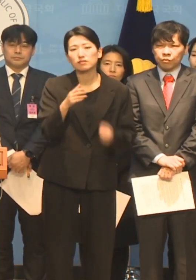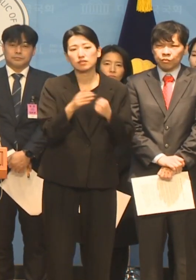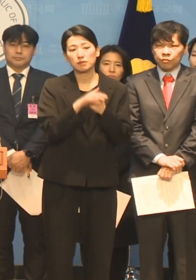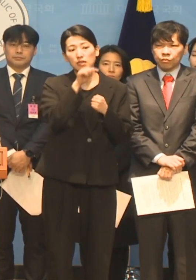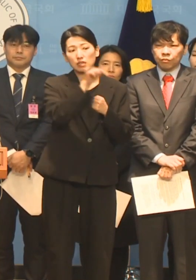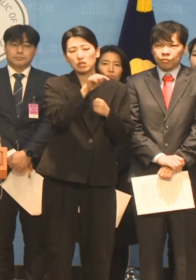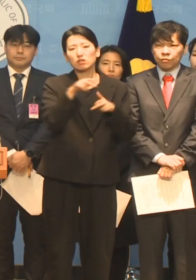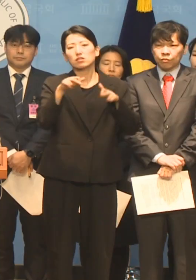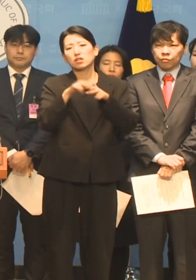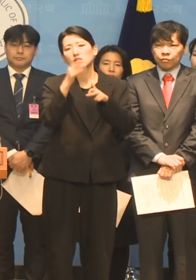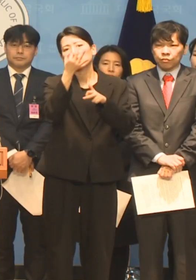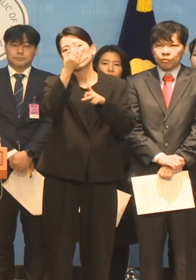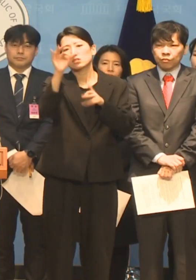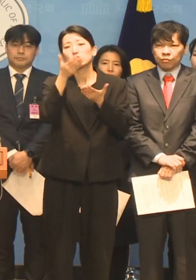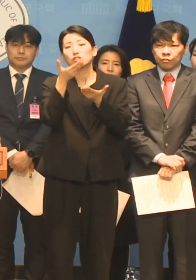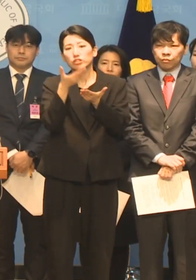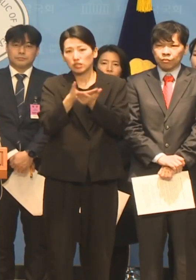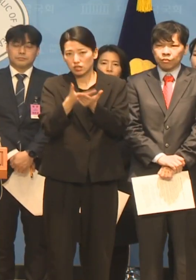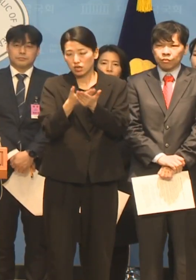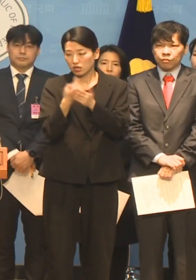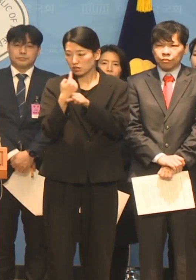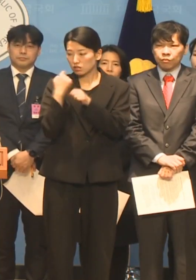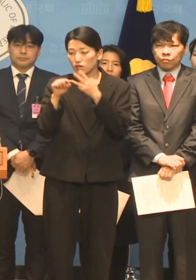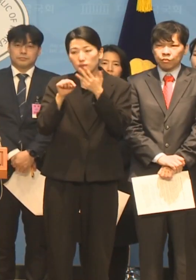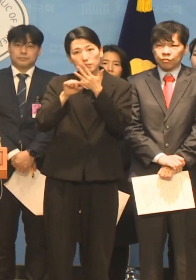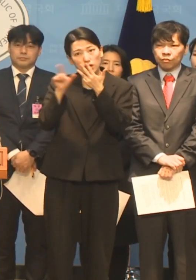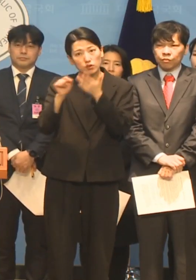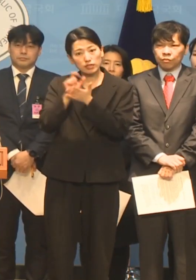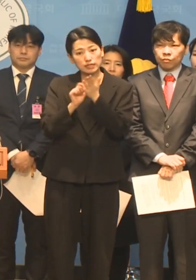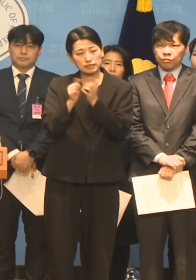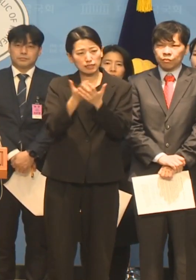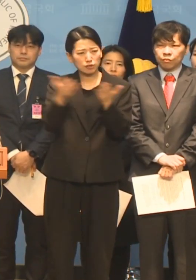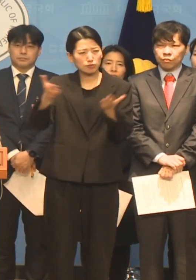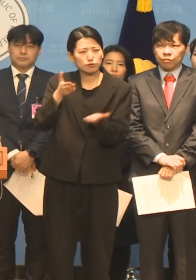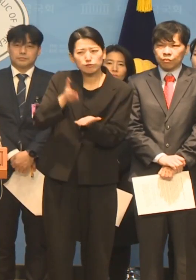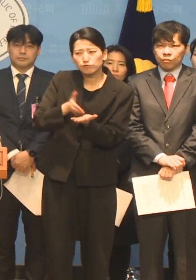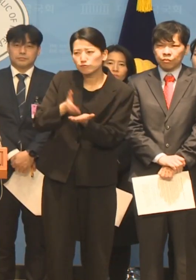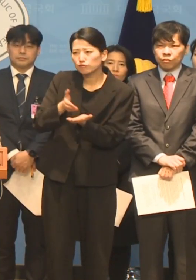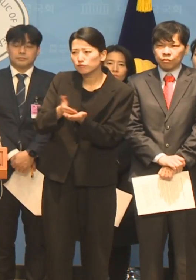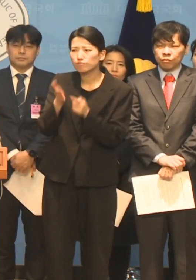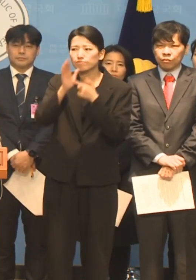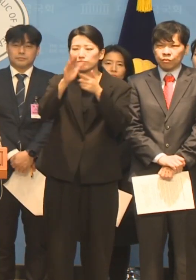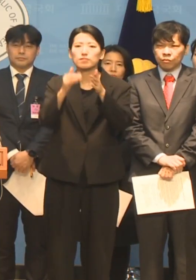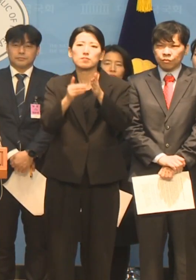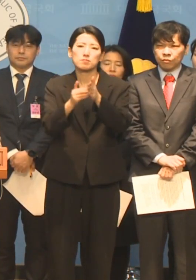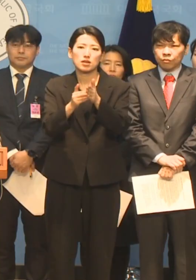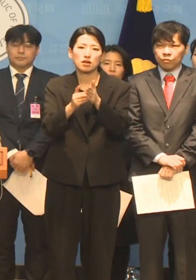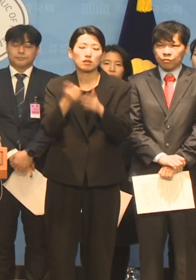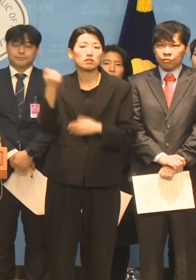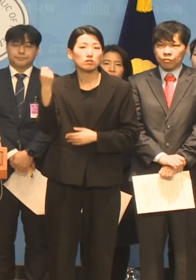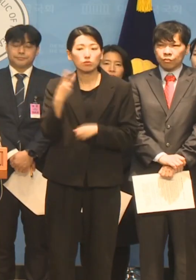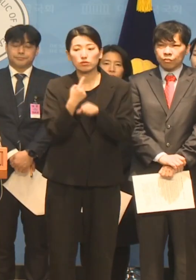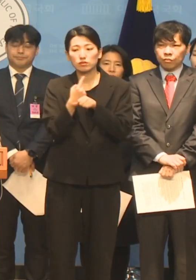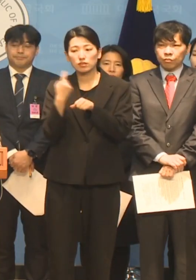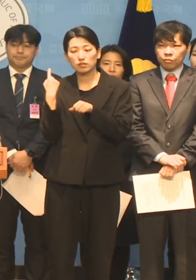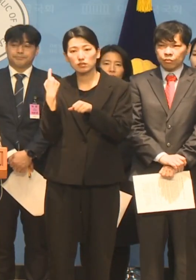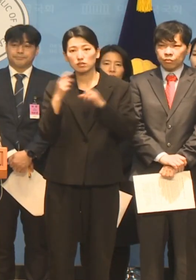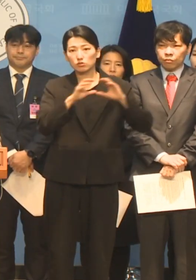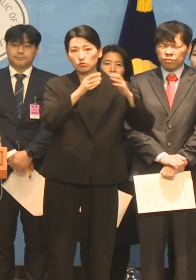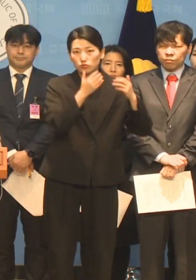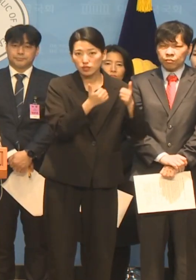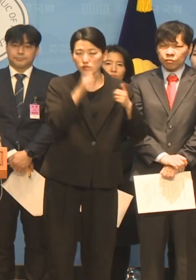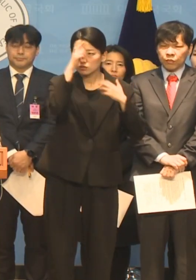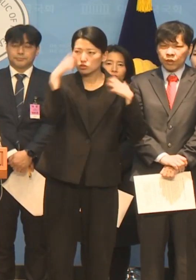인정을 촉구하는 기자회견을 연 바 있습니다. 또한 작년 국정감사 질의를 통해서